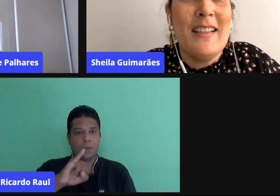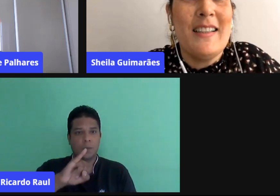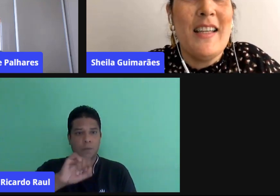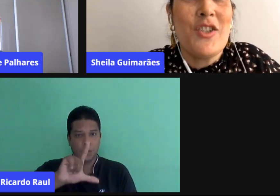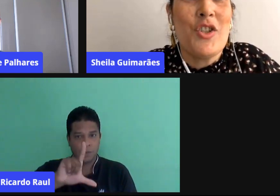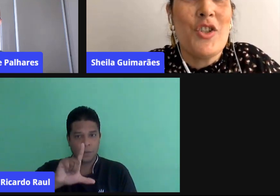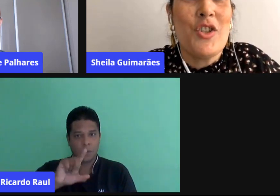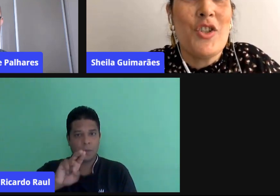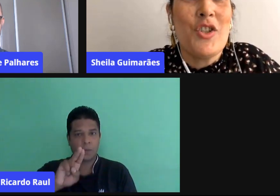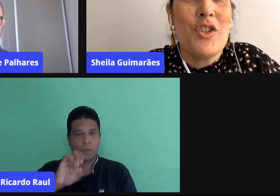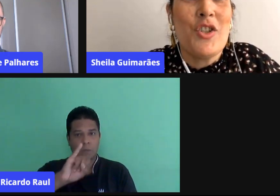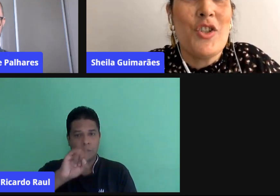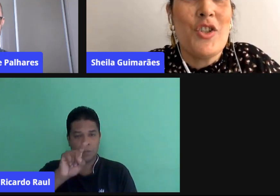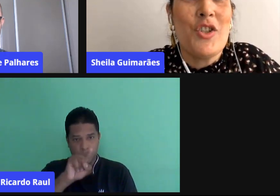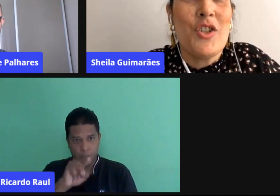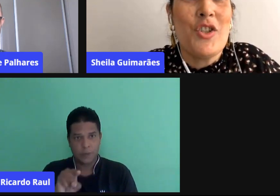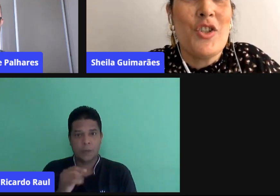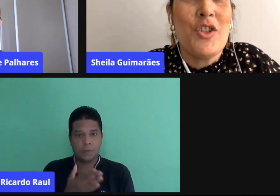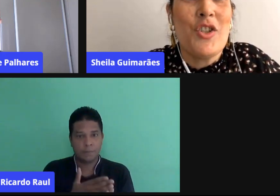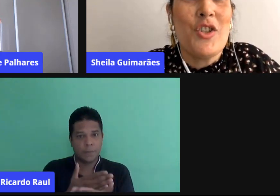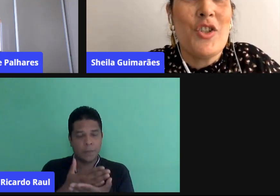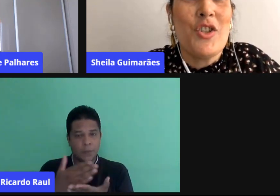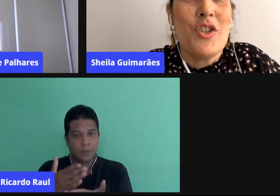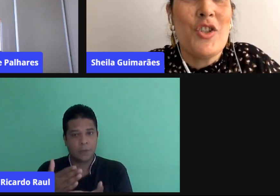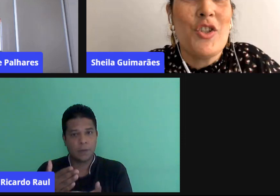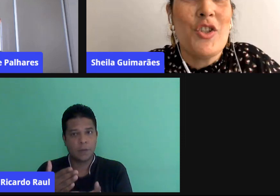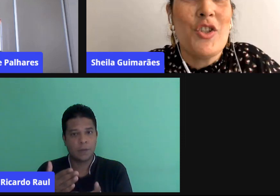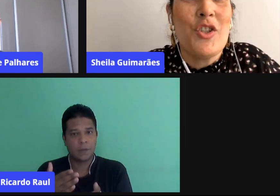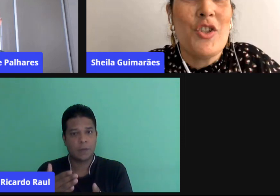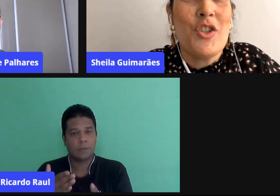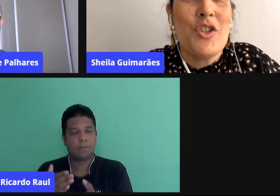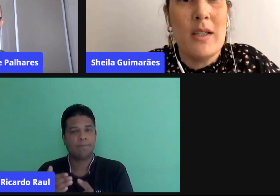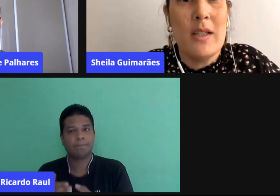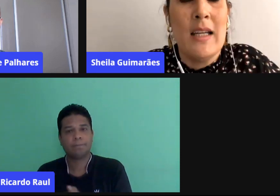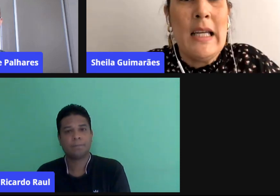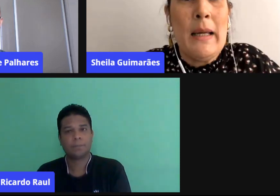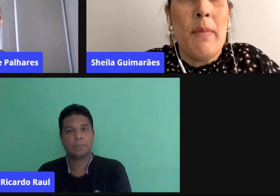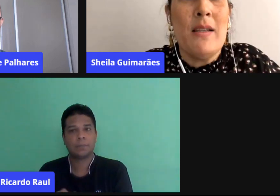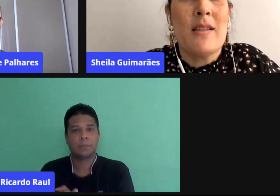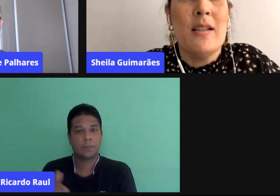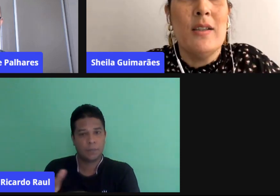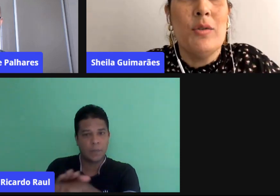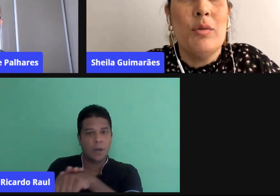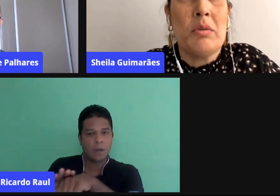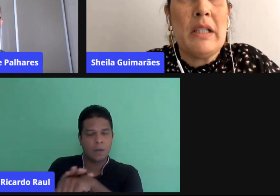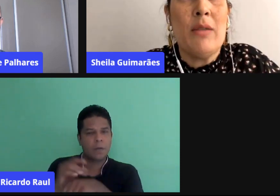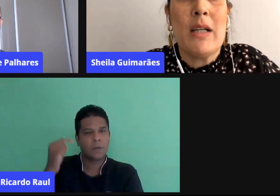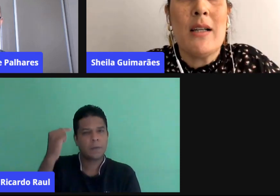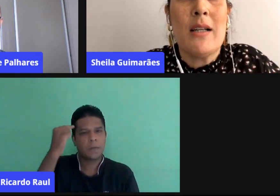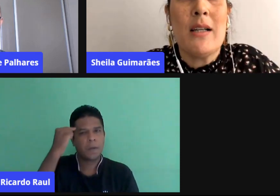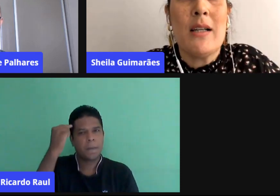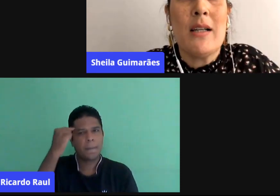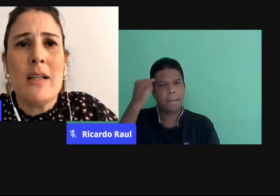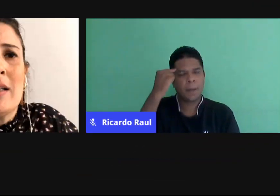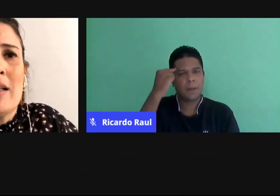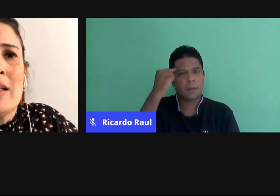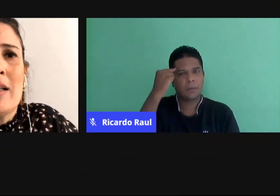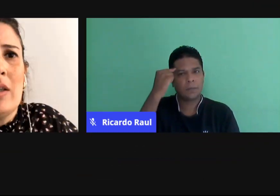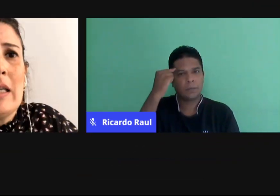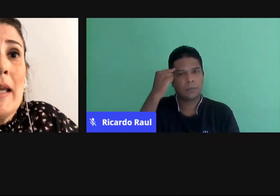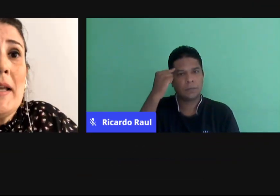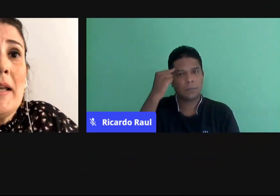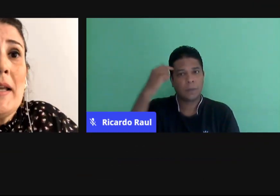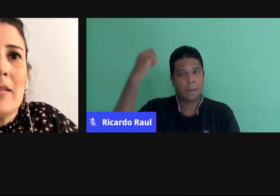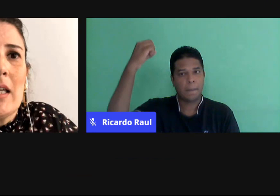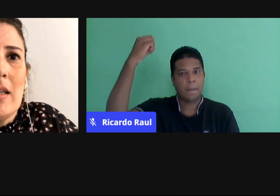E a gente vai iniciar, então, essa conversa agora com os professores, pensando, não trazendo soluções, né? Porque